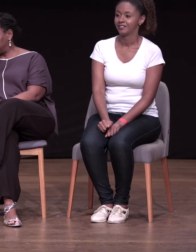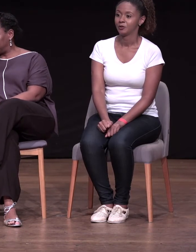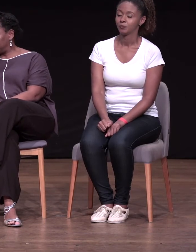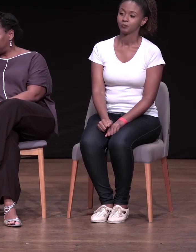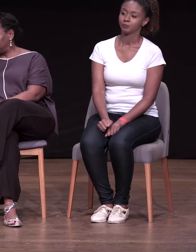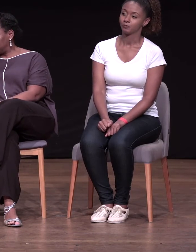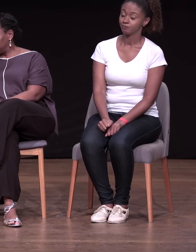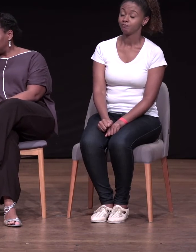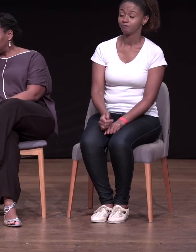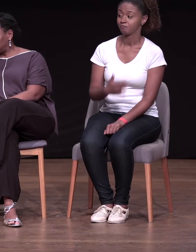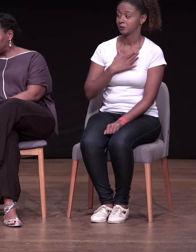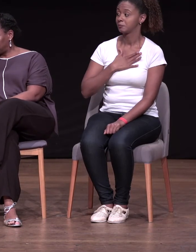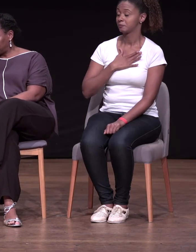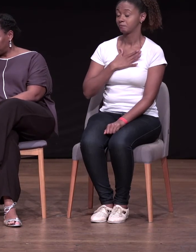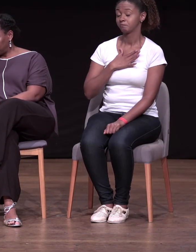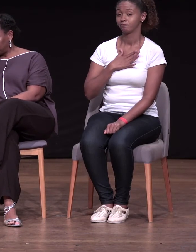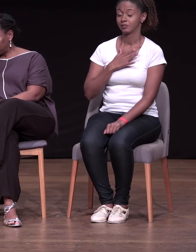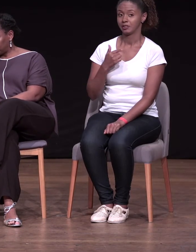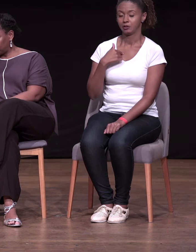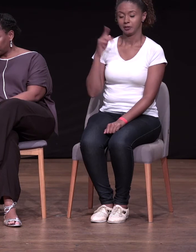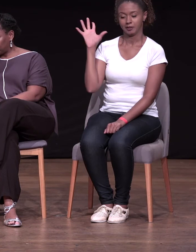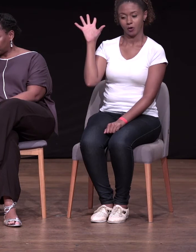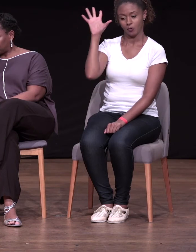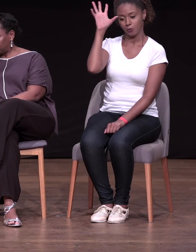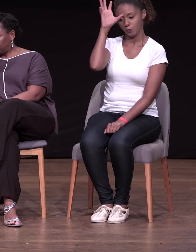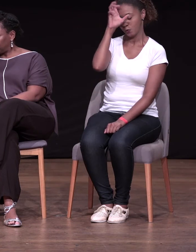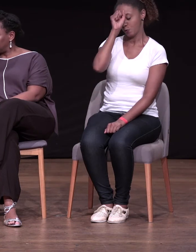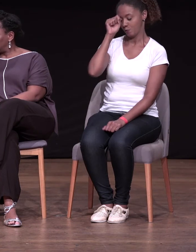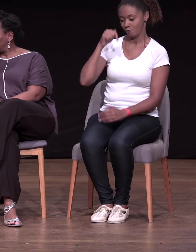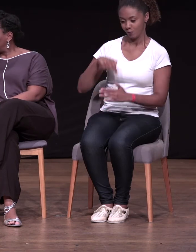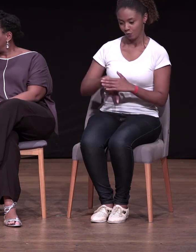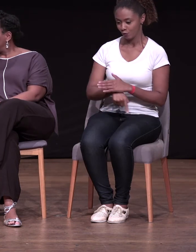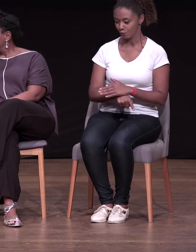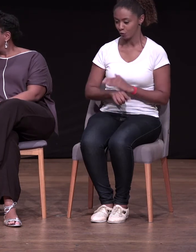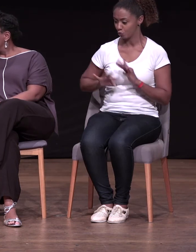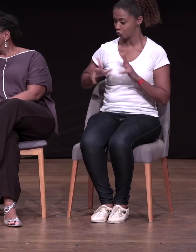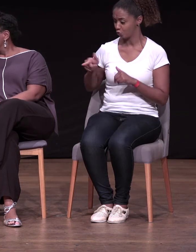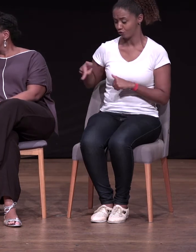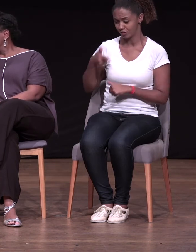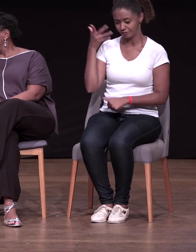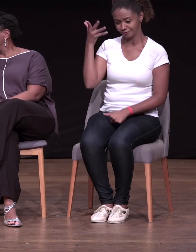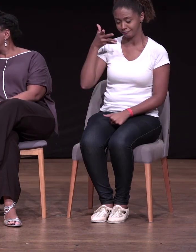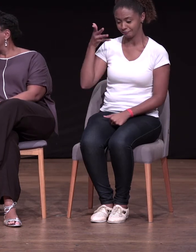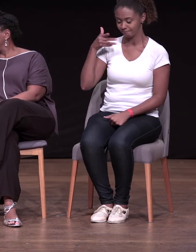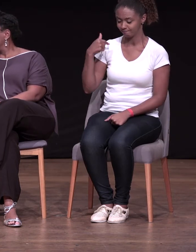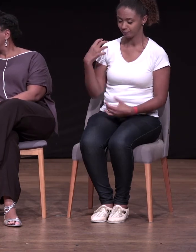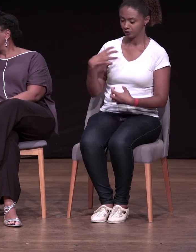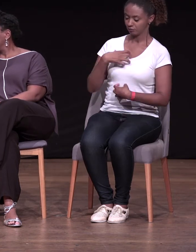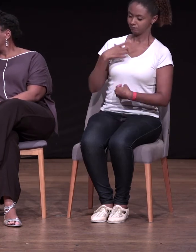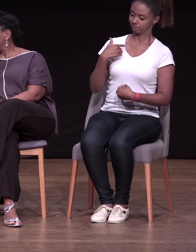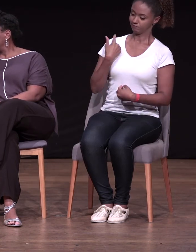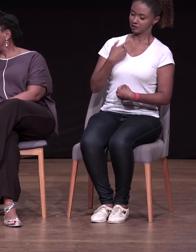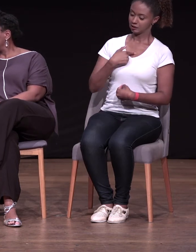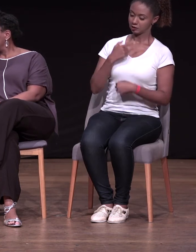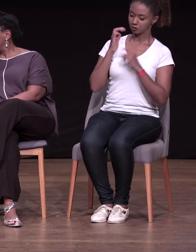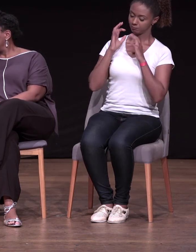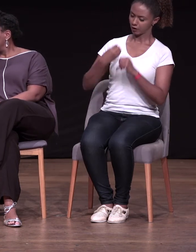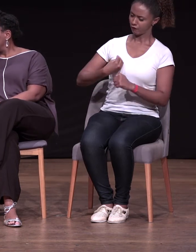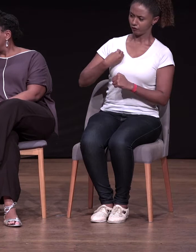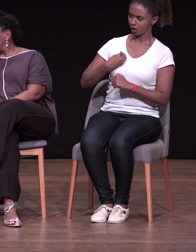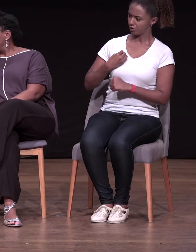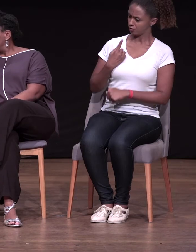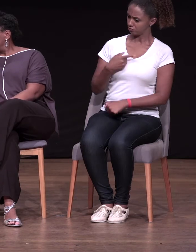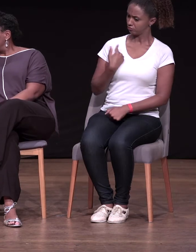É um aprendizado profundo, e tudo que você traz para a gente faz a gente repensar a nossa própria vida